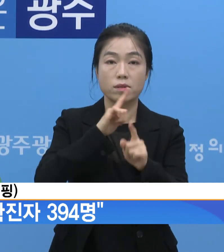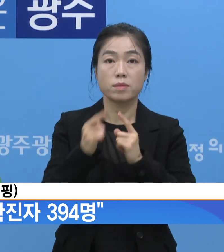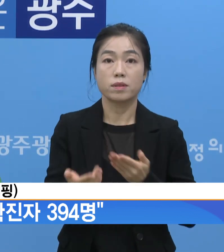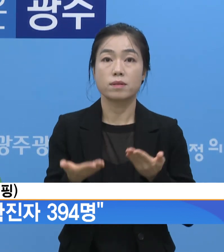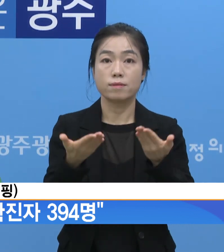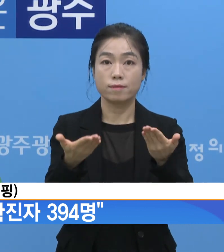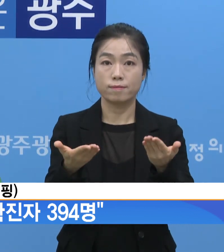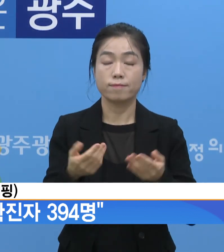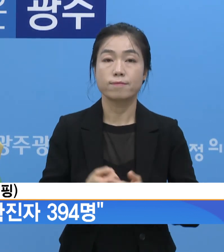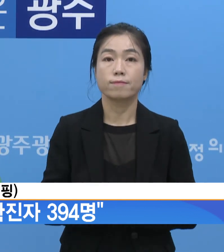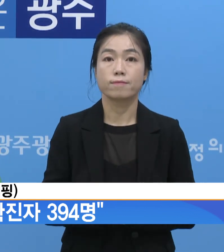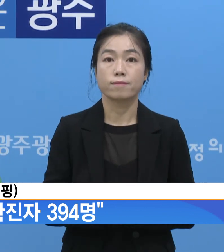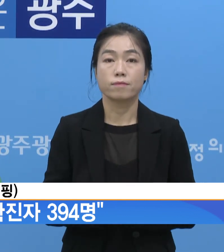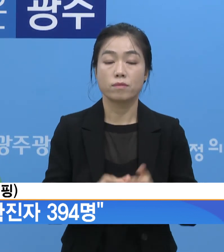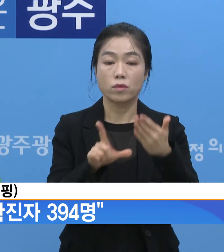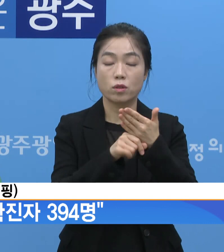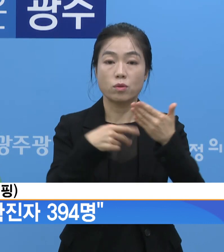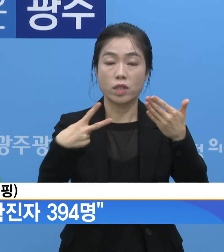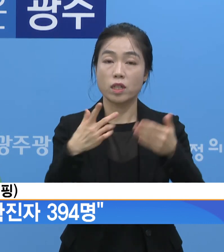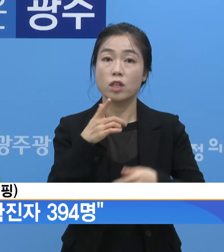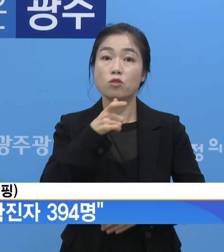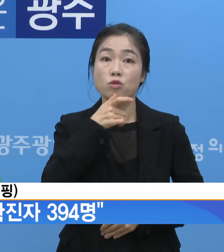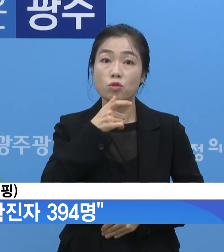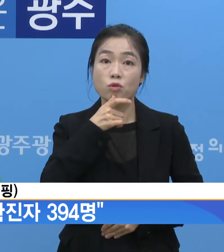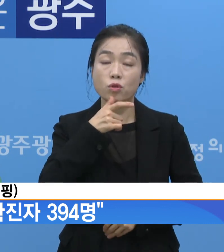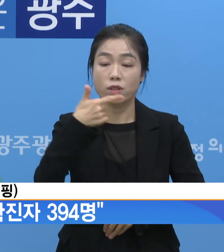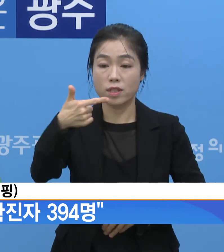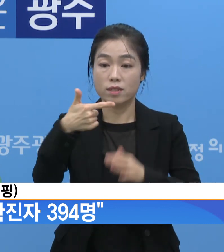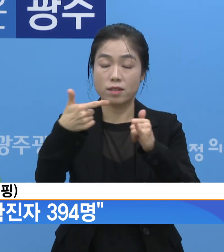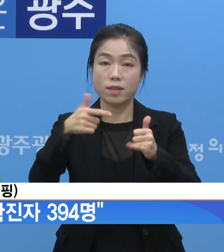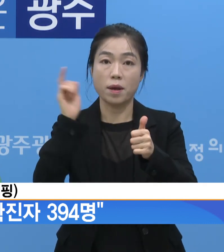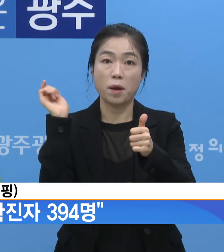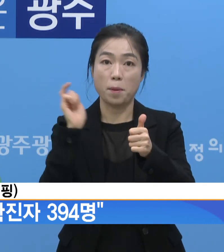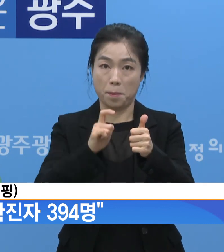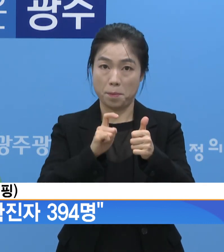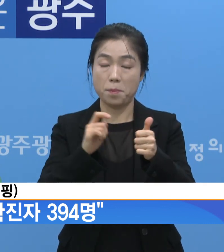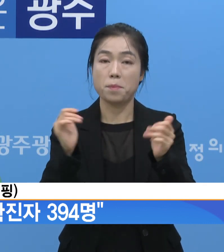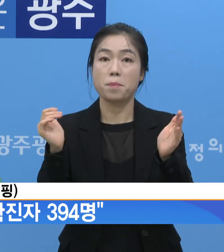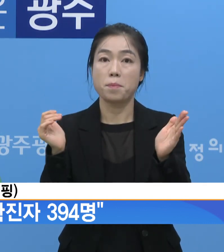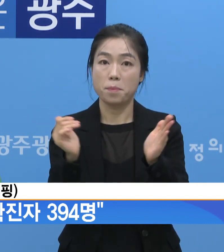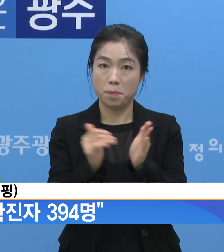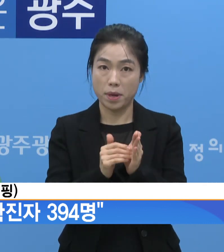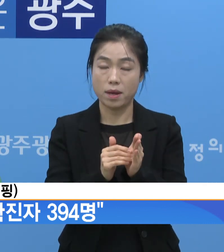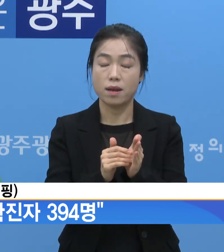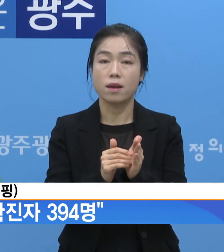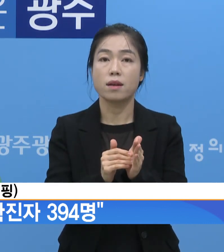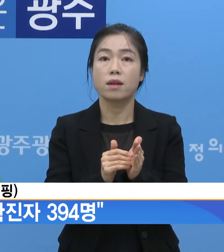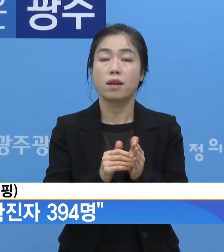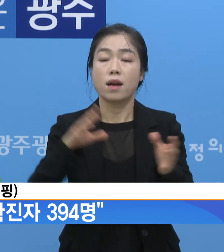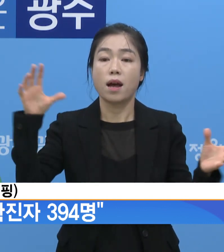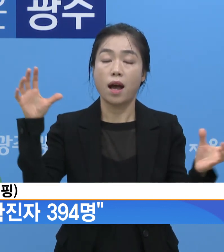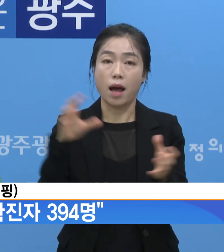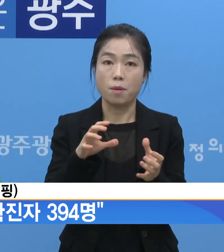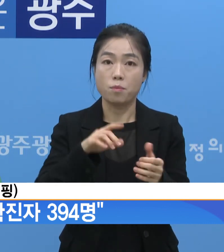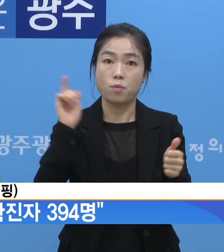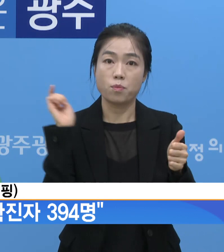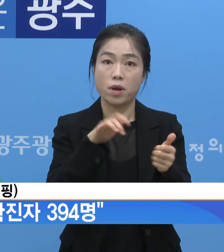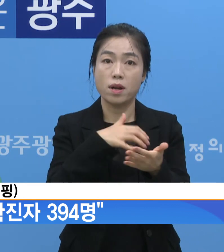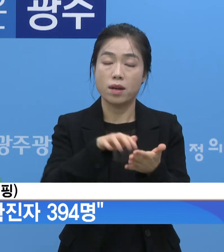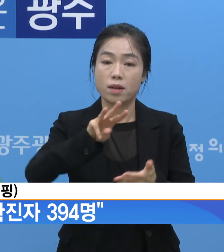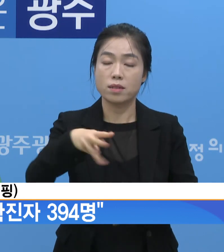현황 말씀드리겠습니다. 9월 2일 수요일 6명의 확진자가 발생되어 총 누적